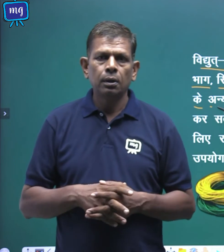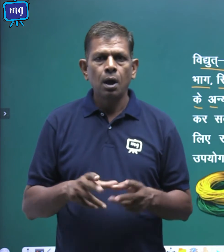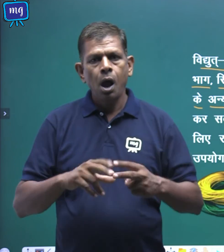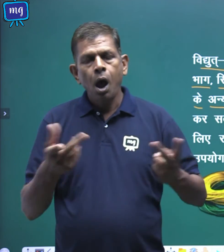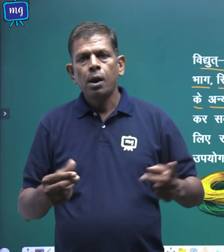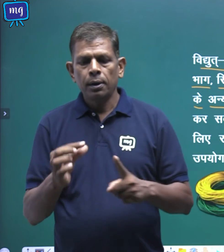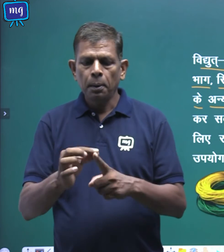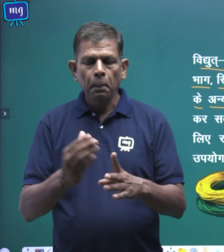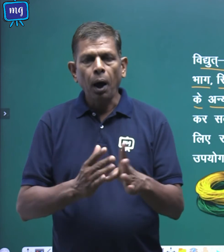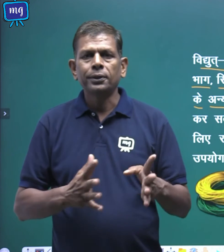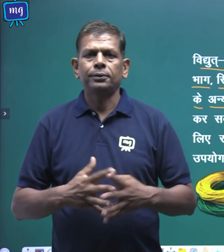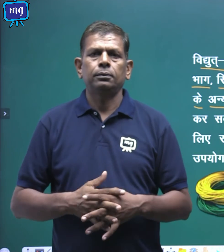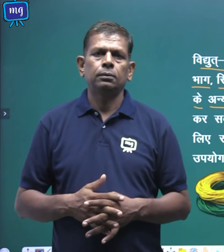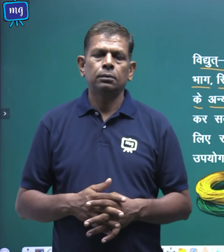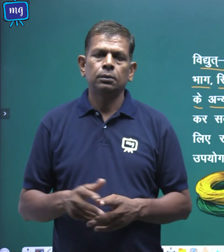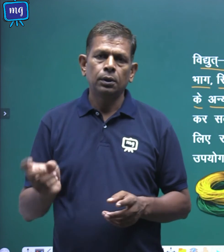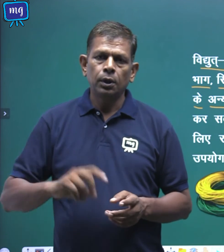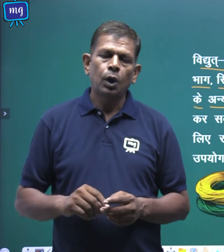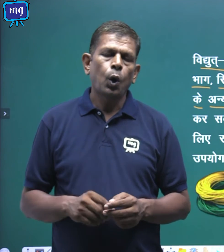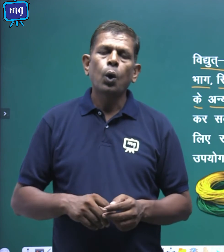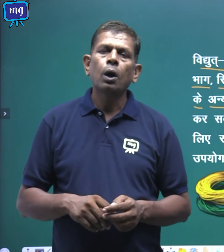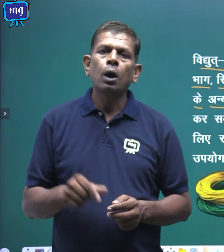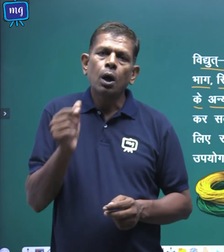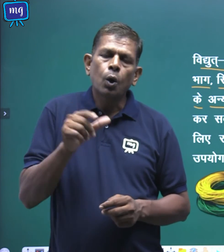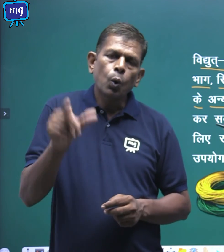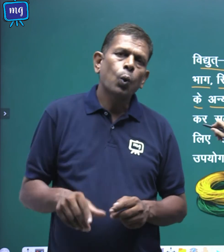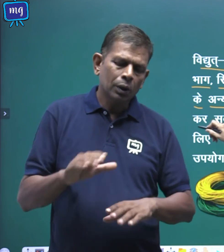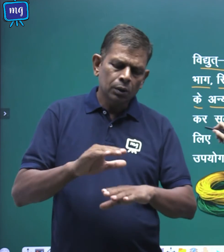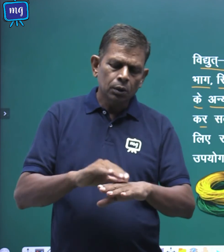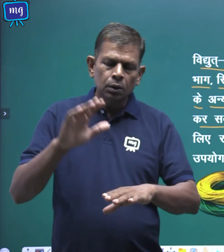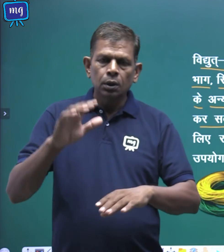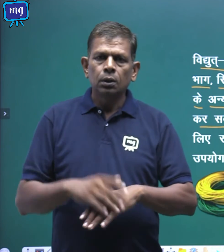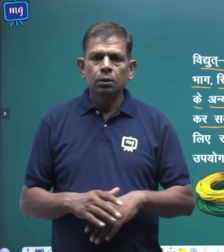अन्य भाग जिन्हें लोग स्पर्श कर सकते हैं,